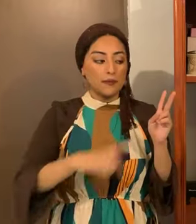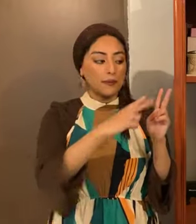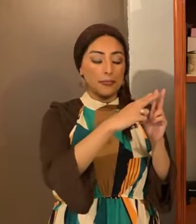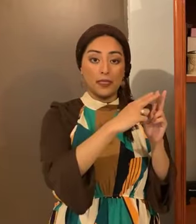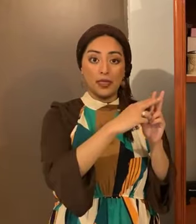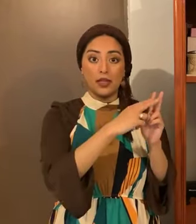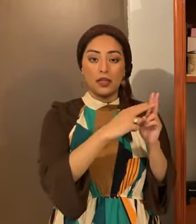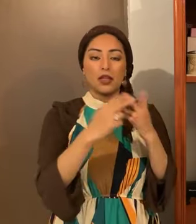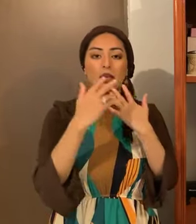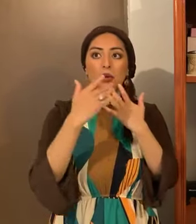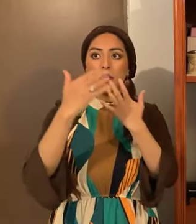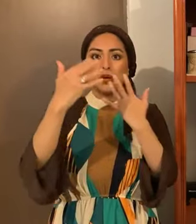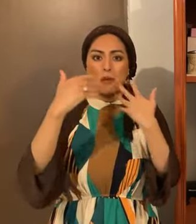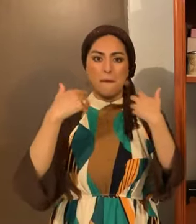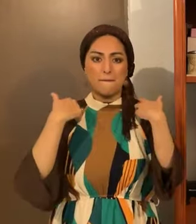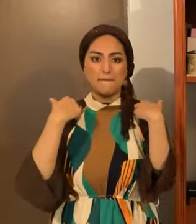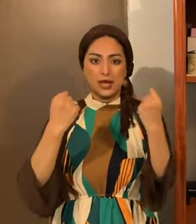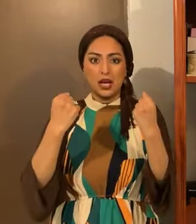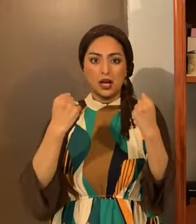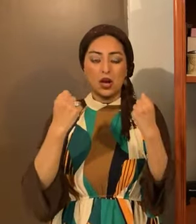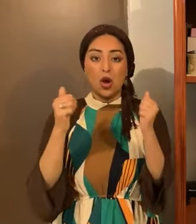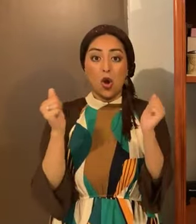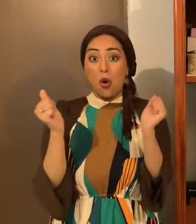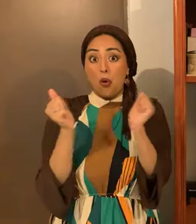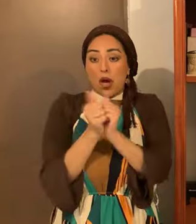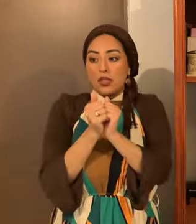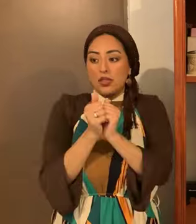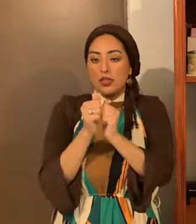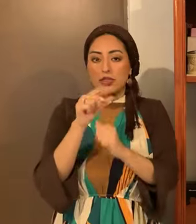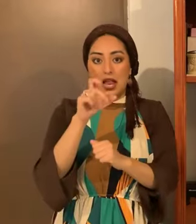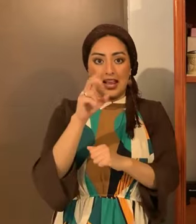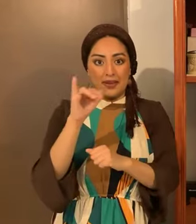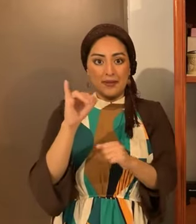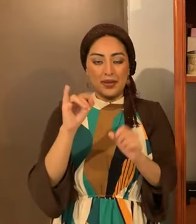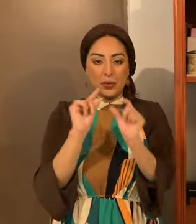adoraban al Abacadosh con mucha intensidad y por supuesto junto con todos los levitas.